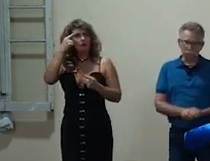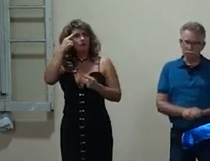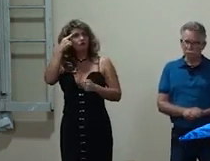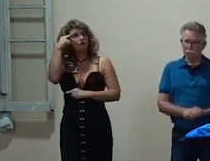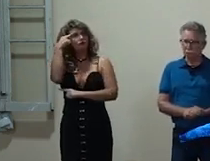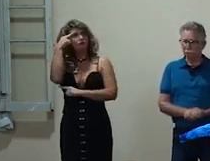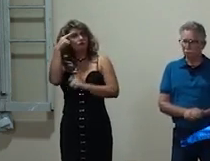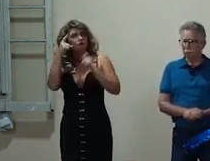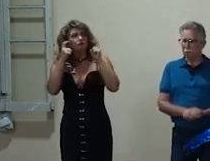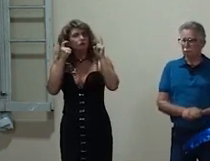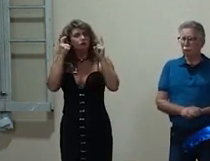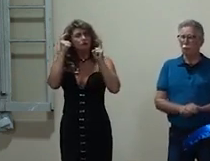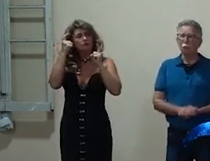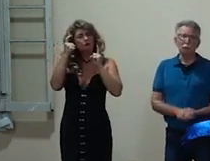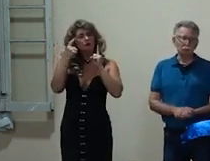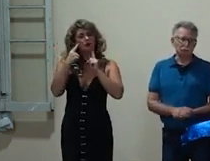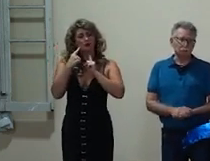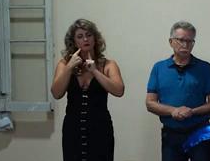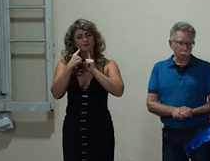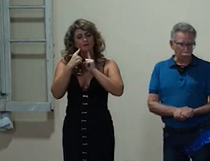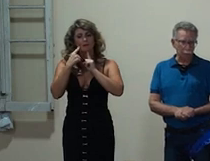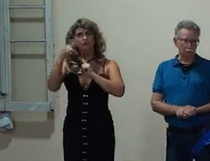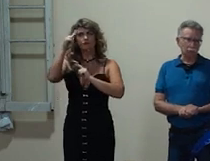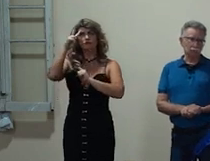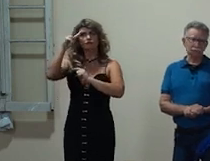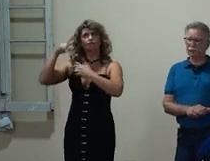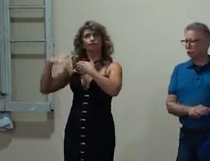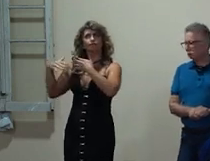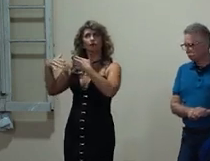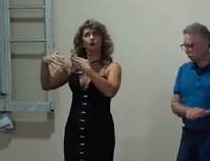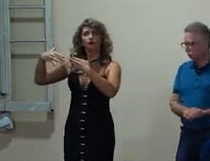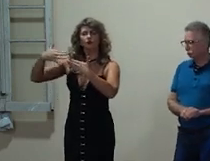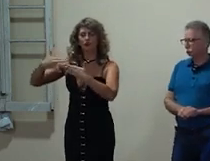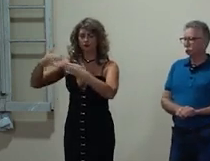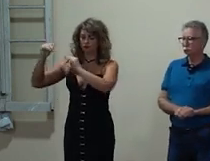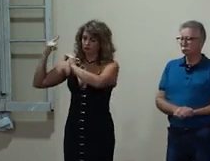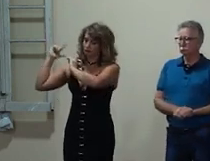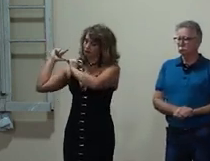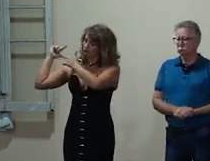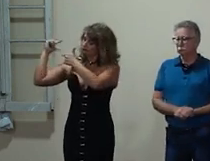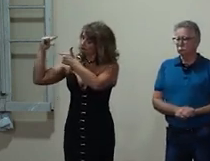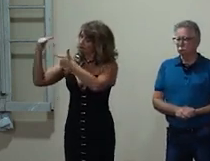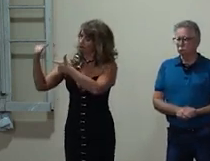preocupado com a nossa história, com a nossa tradição,